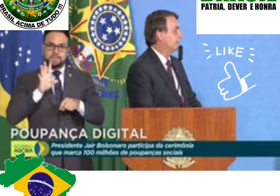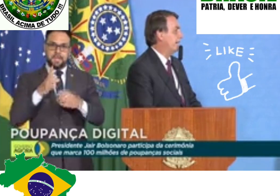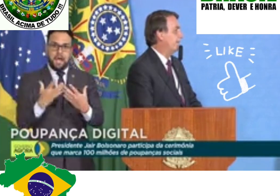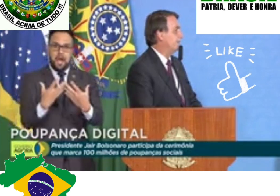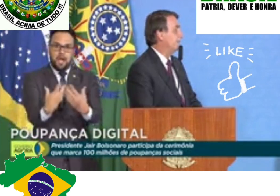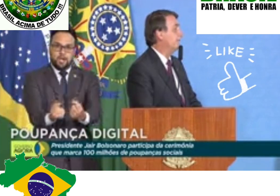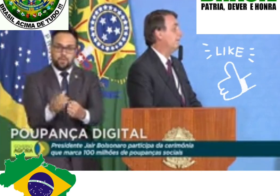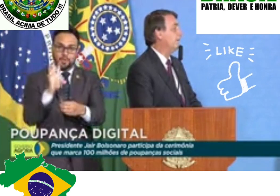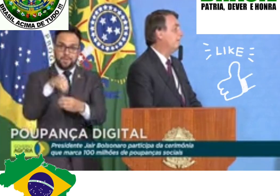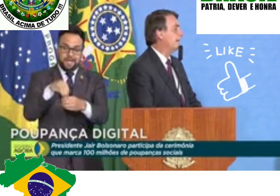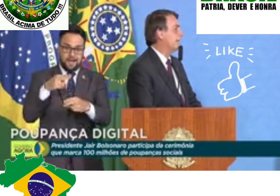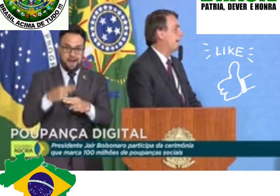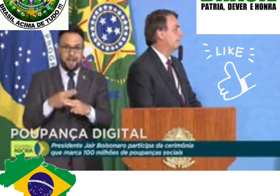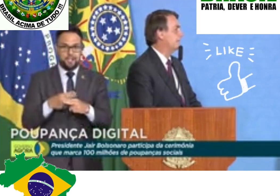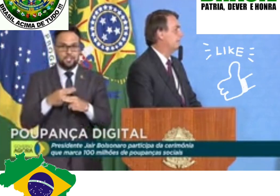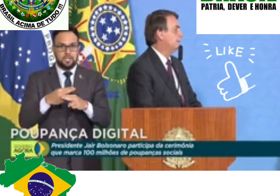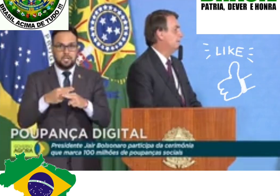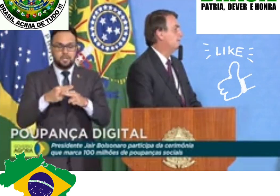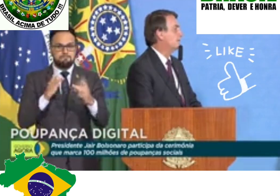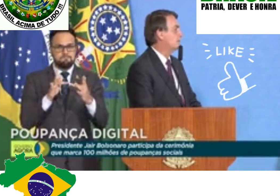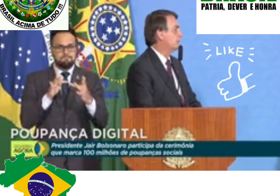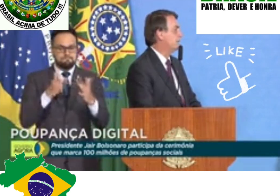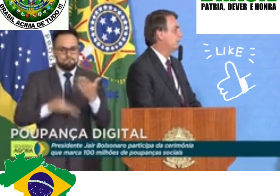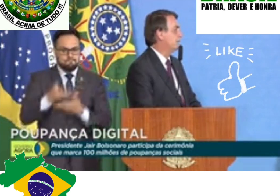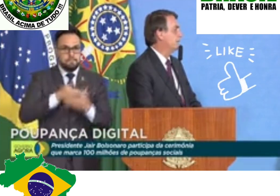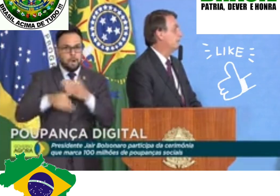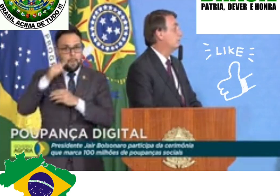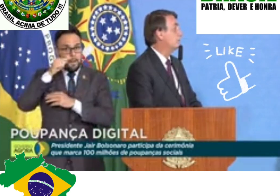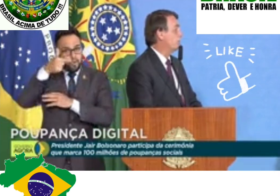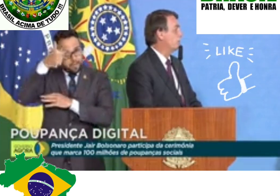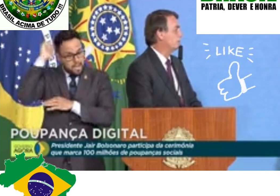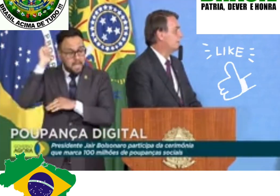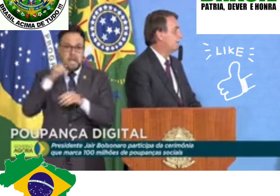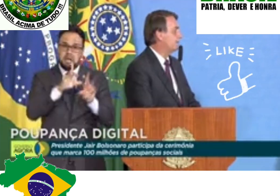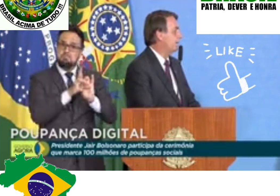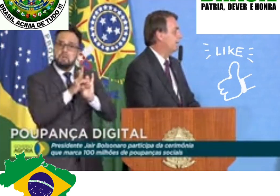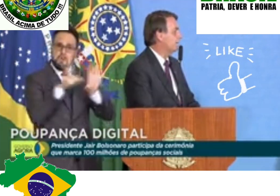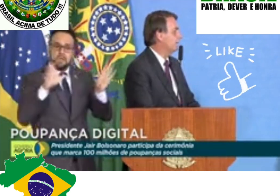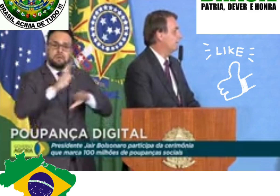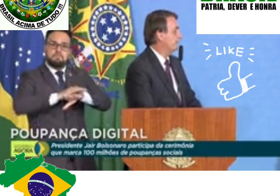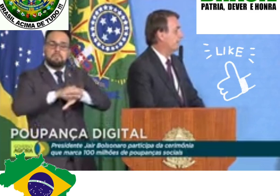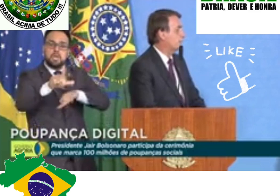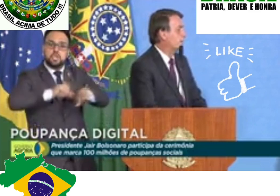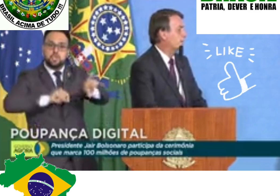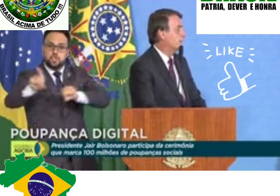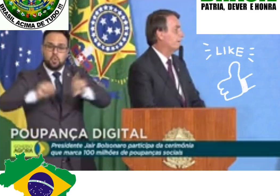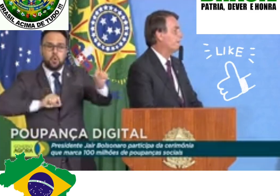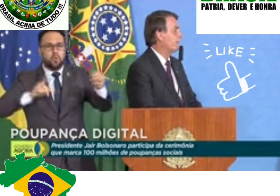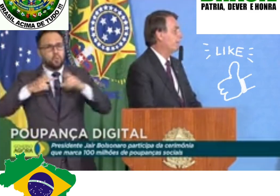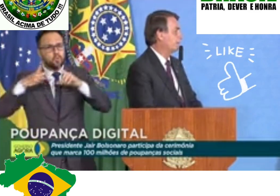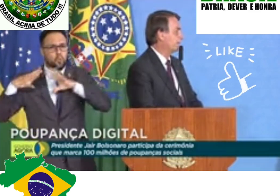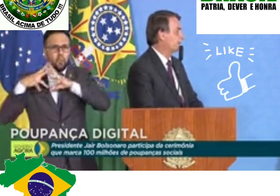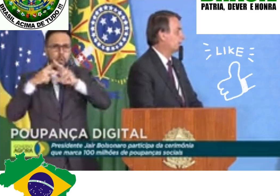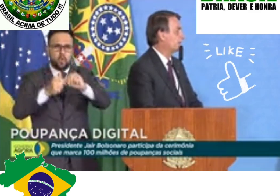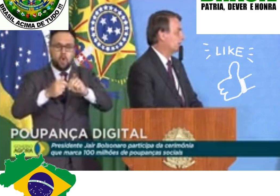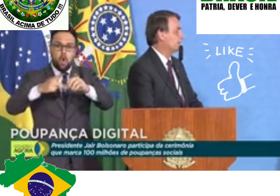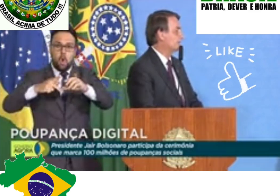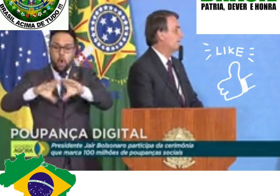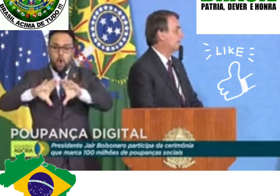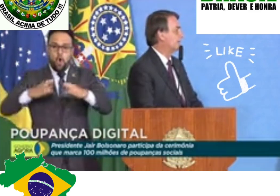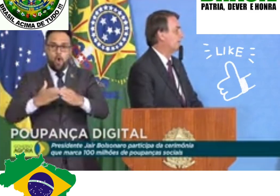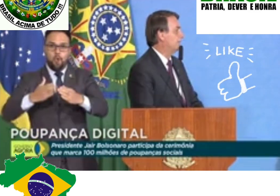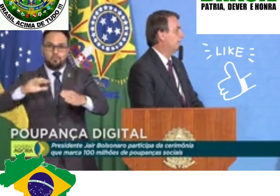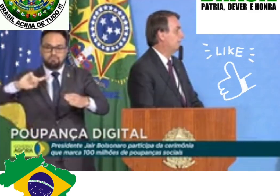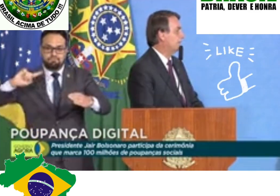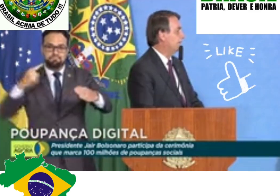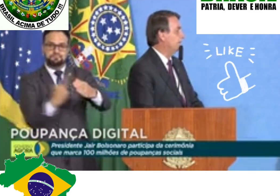do Paulo Guedes, ele teve liberdade de escolher todos aqueles que vieram compor o seu segundo